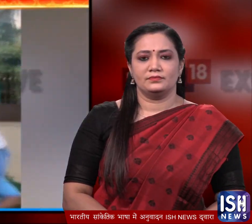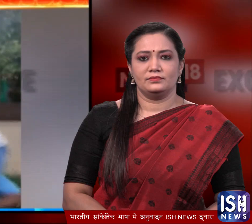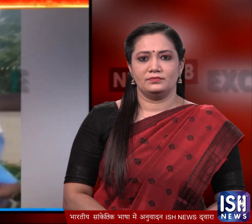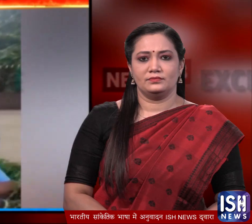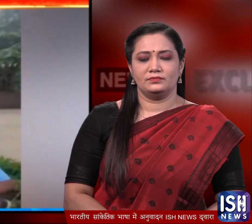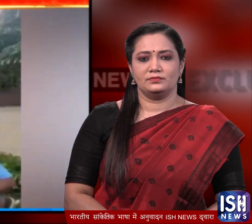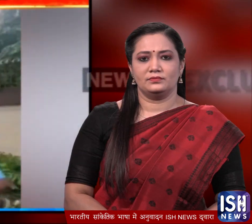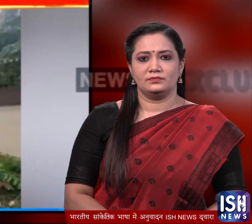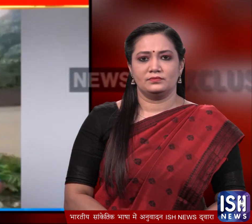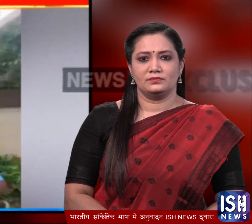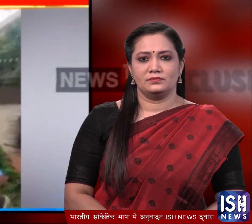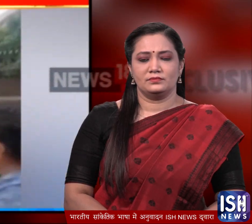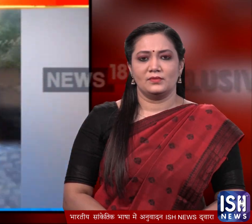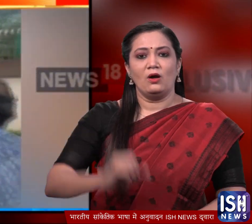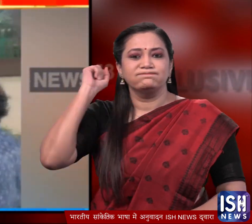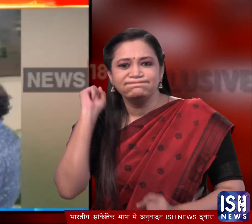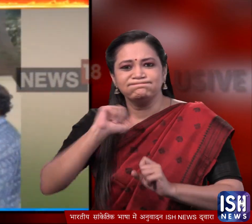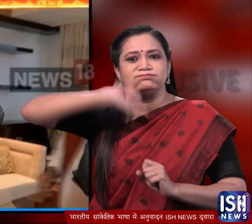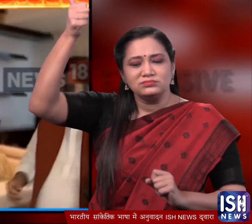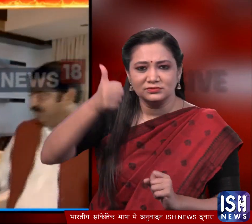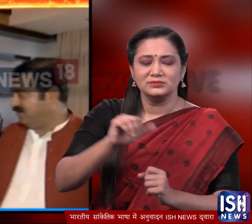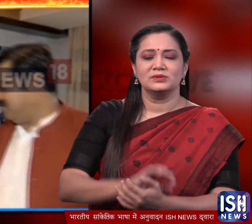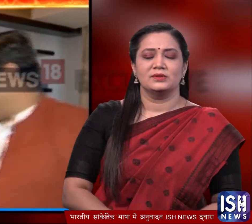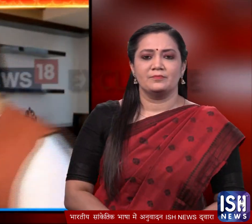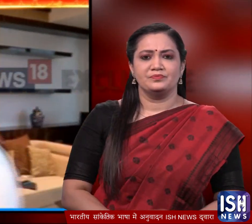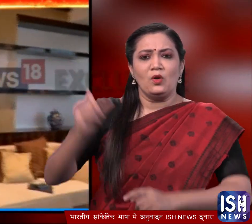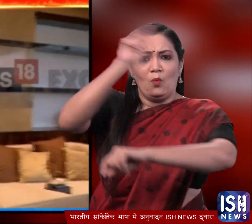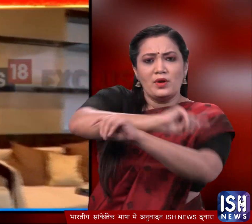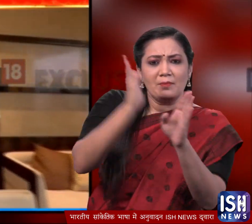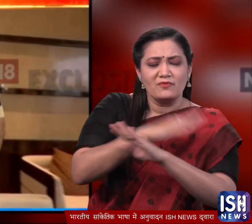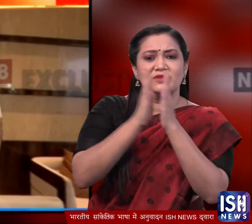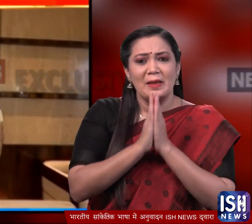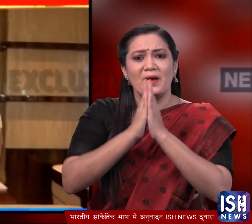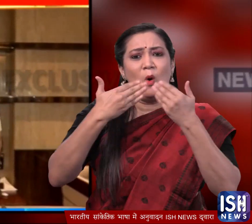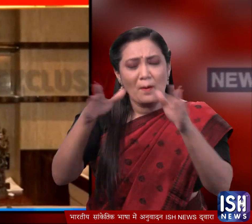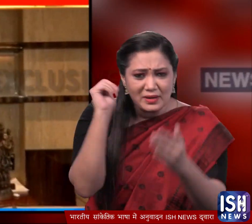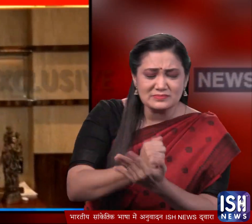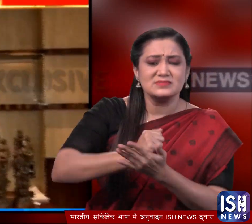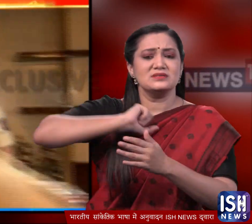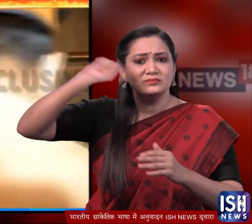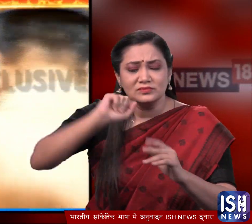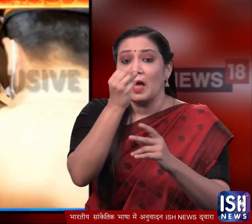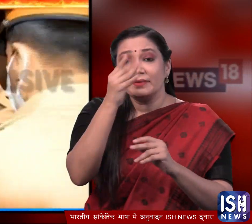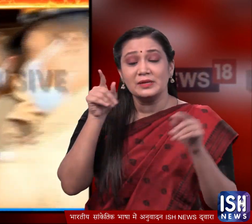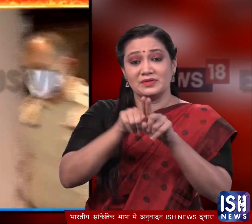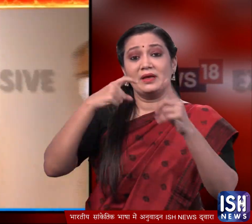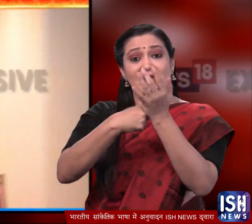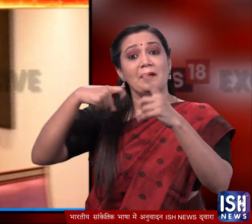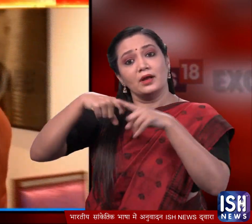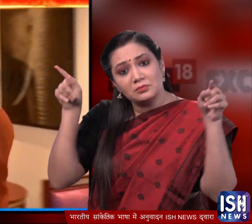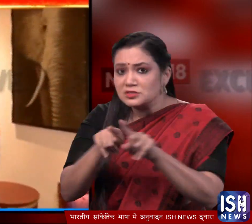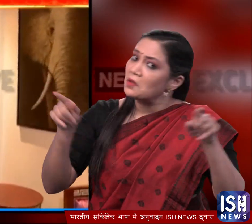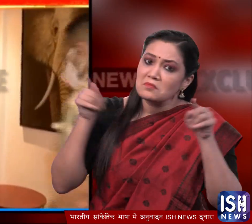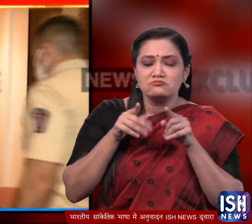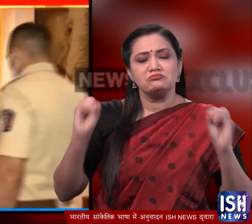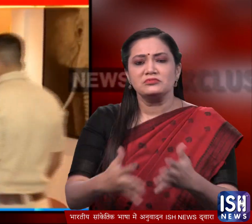बली की जय, बली की जय। एक दिन पहले मंदिरों को खोलने के मुद्दे पर प्रदर्शन करने वाले बीजेपी नेता राम कदम भी